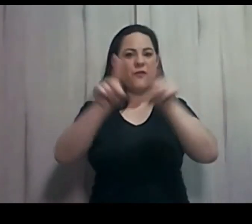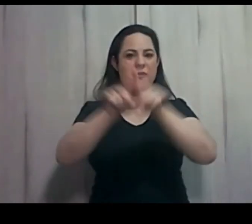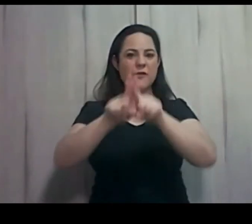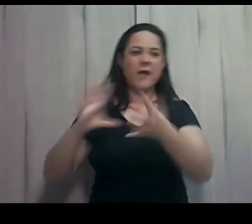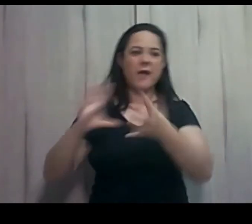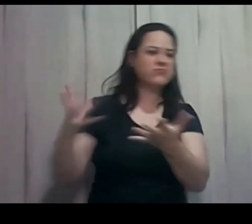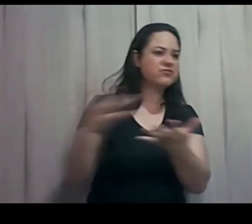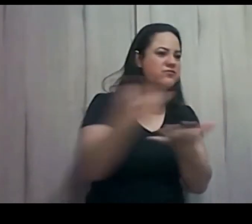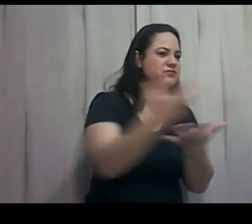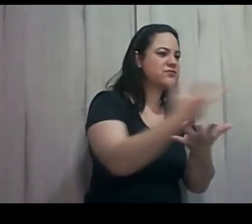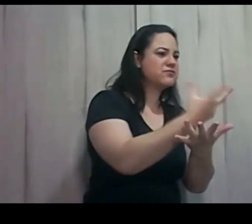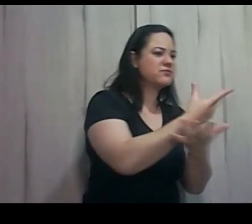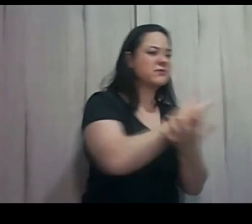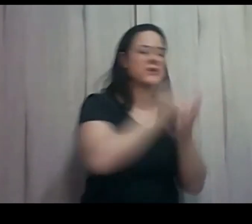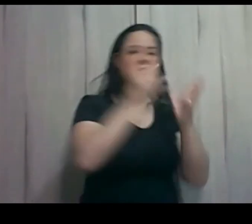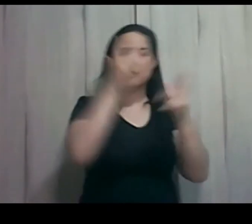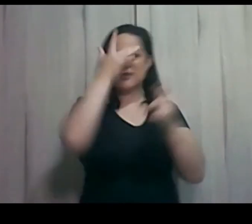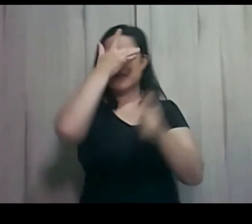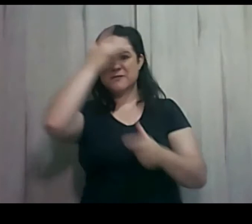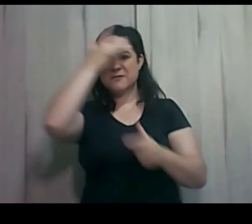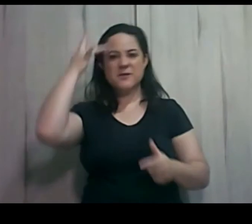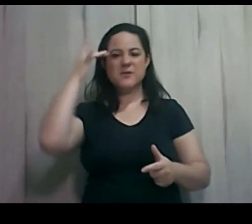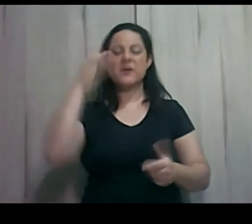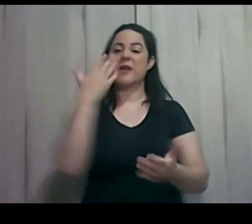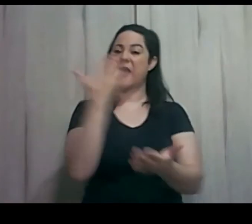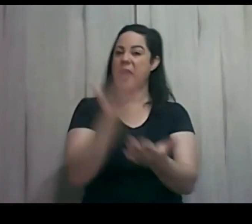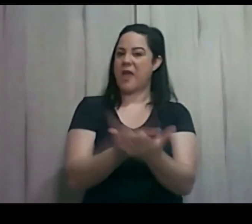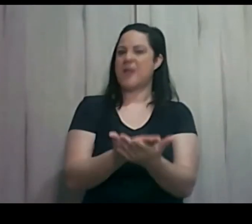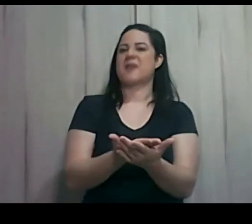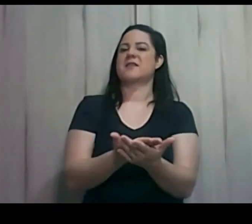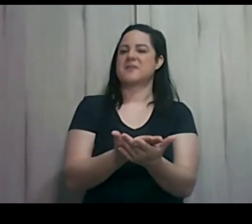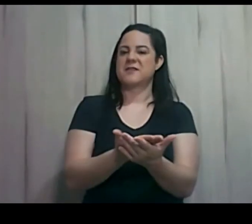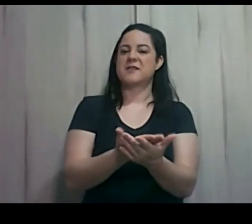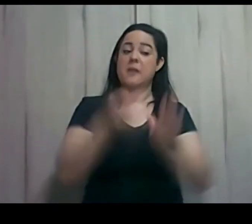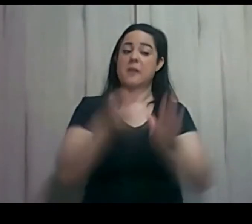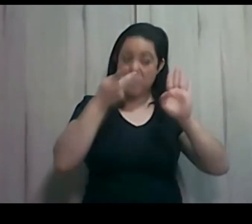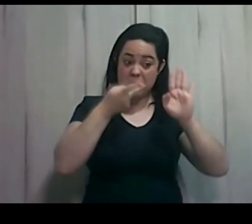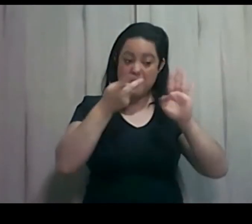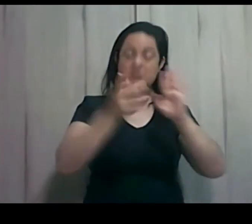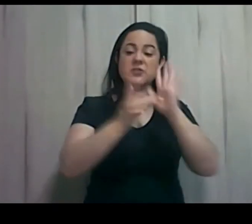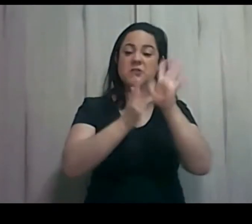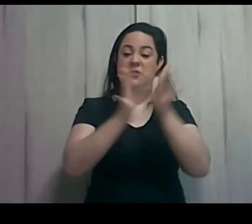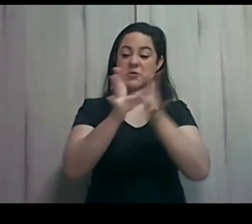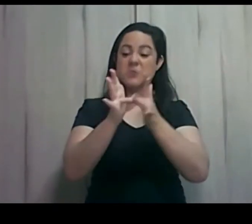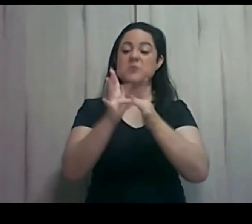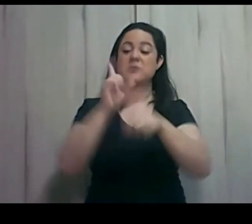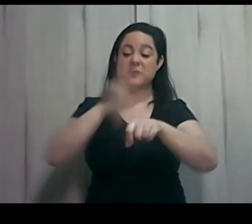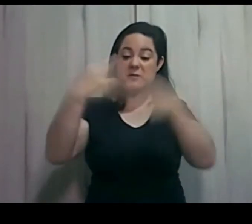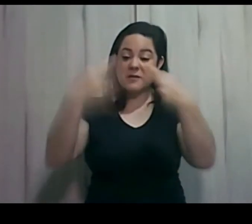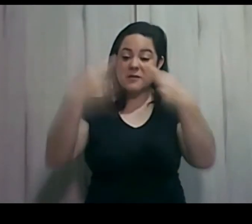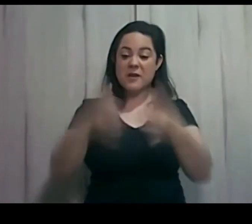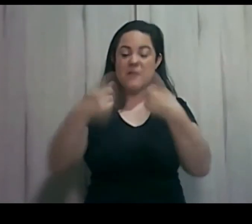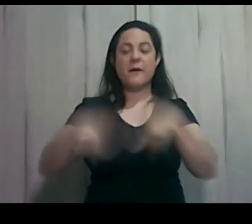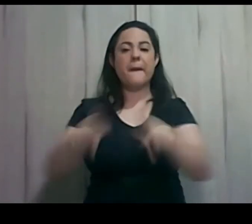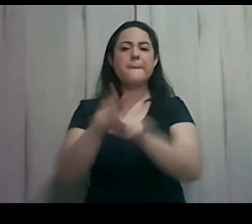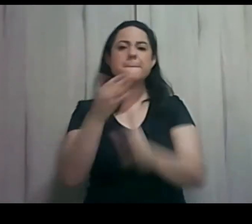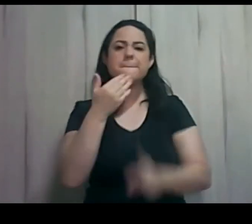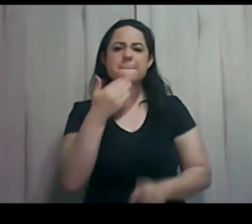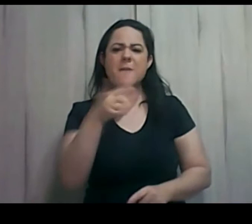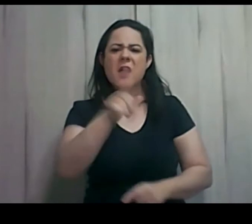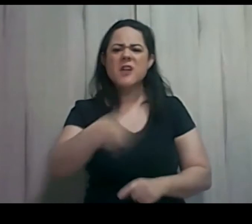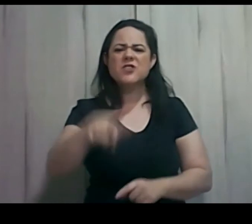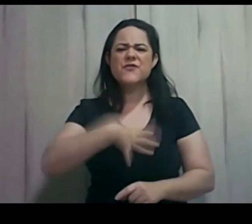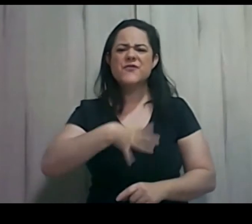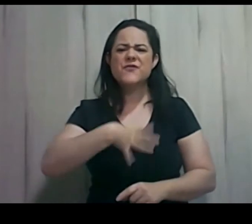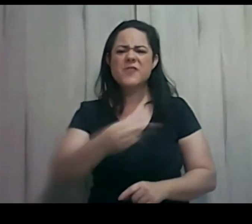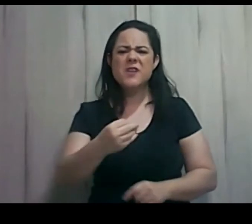creem. E com base nesta promessa de que ele voltará no tempo certo, ele pede aos seus filhos e filhas